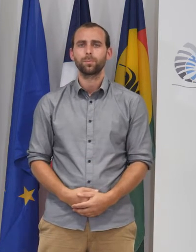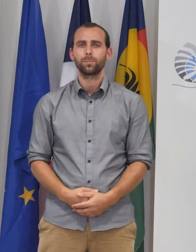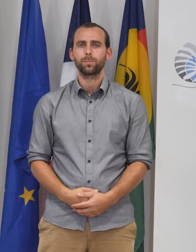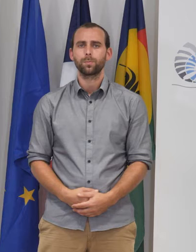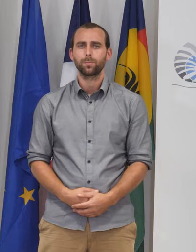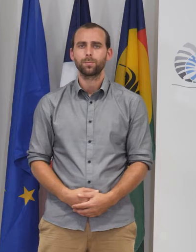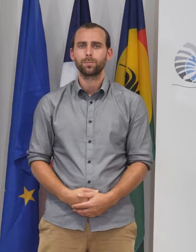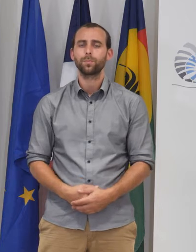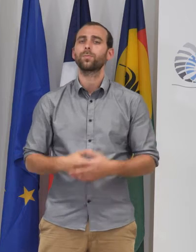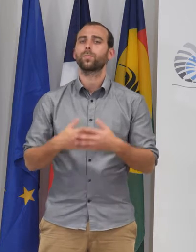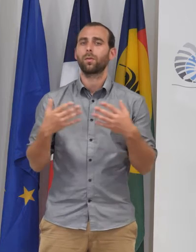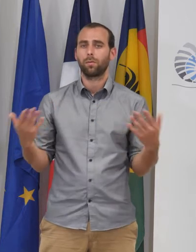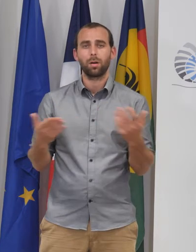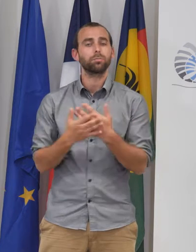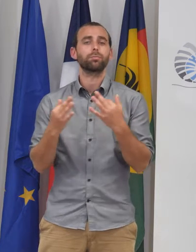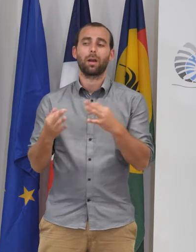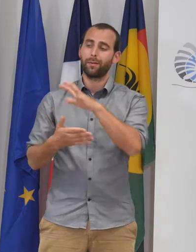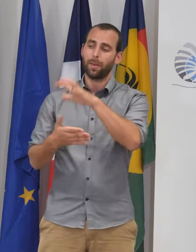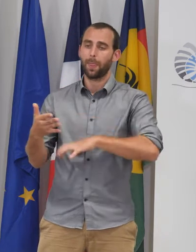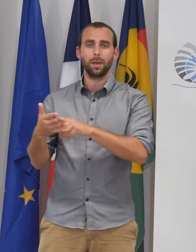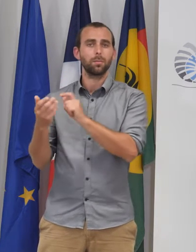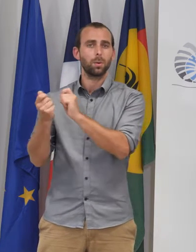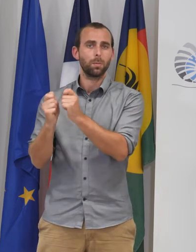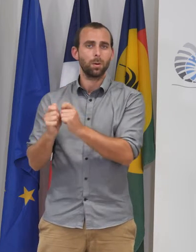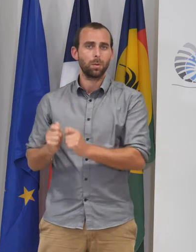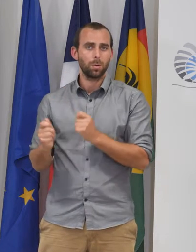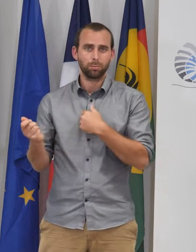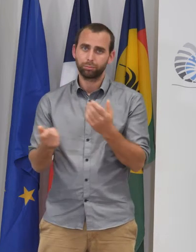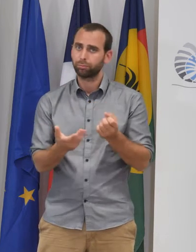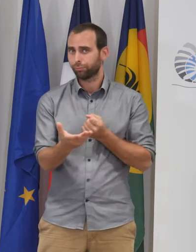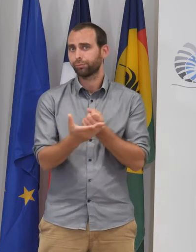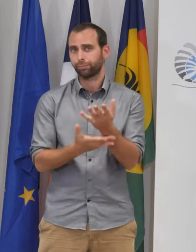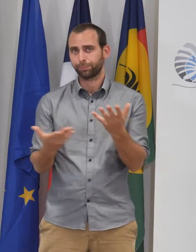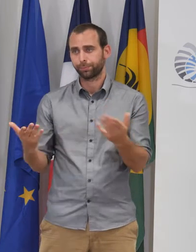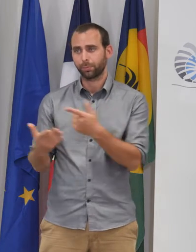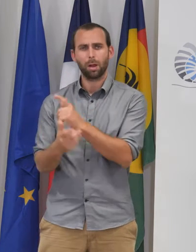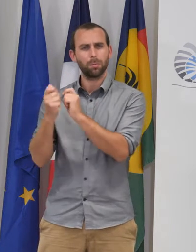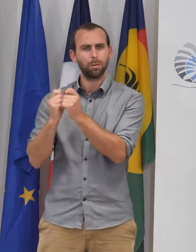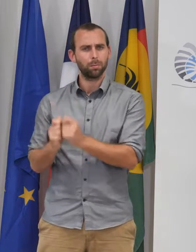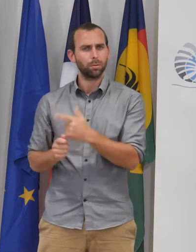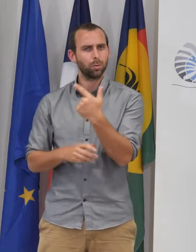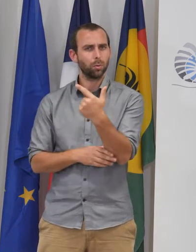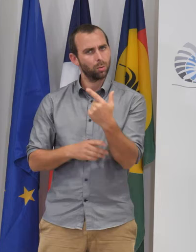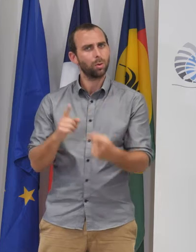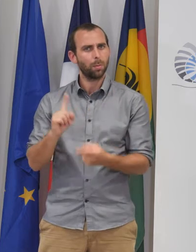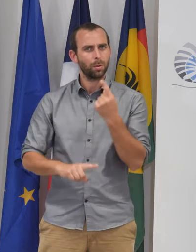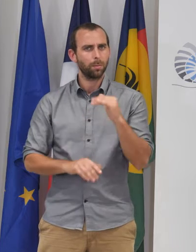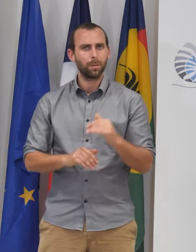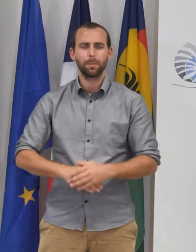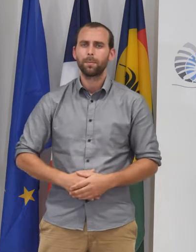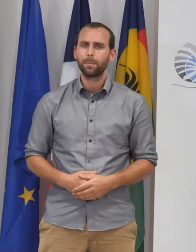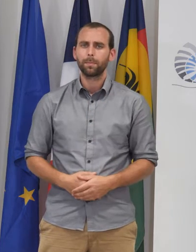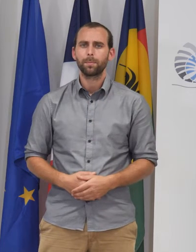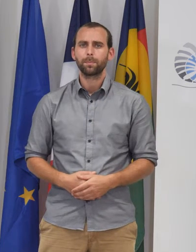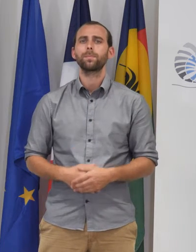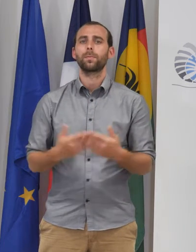Voilà pour la modification de l'arrêté à l'origine. Ce sont deux importantes modifications qui vont